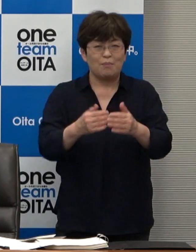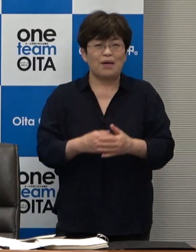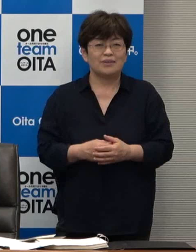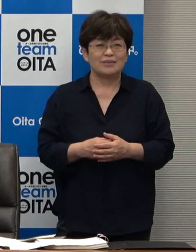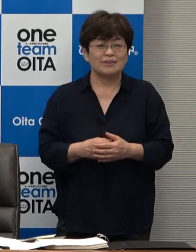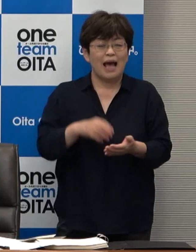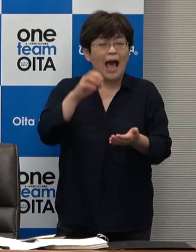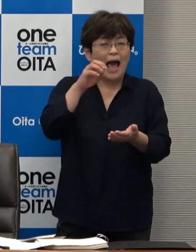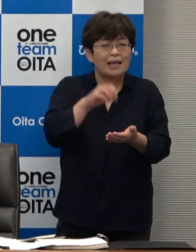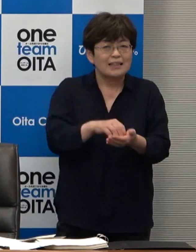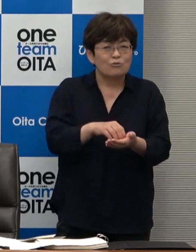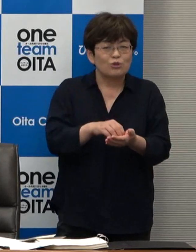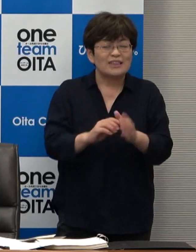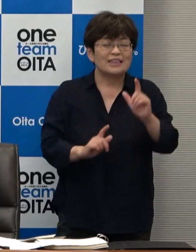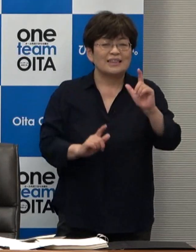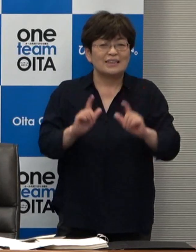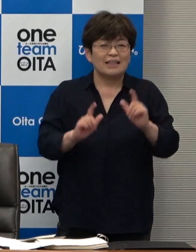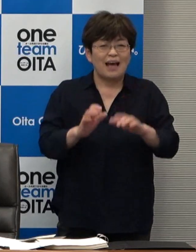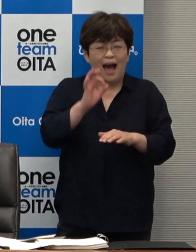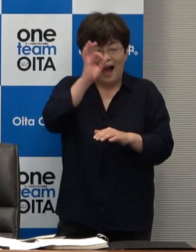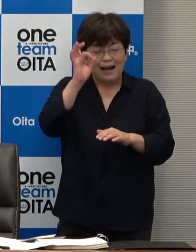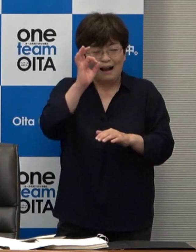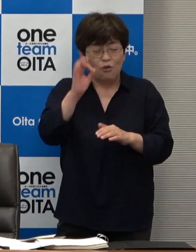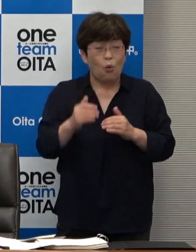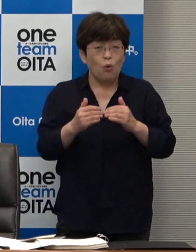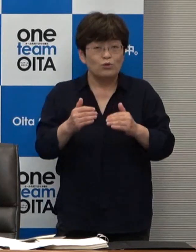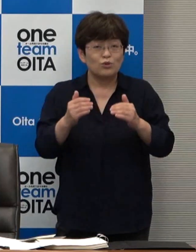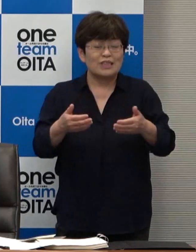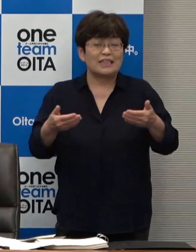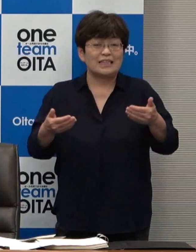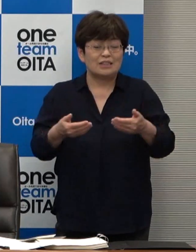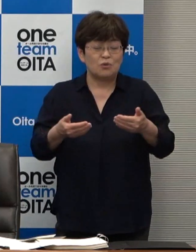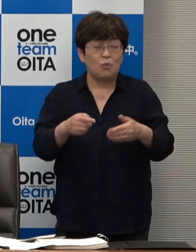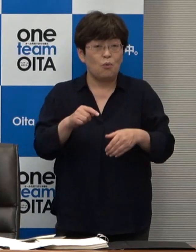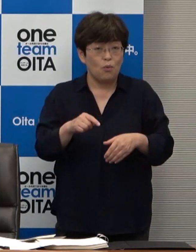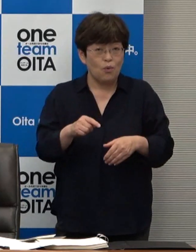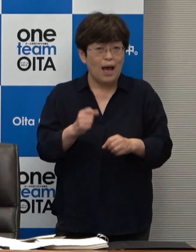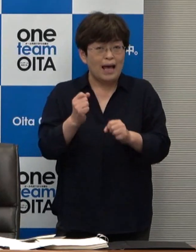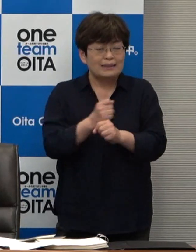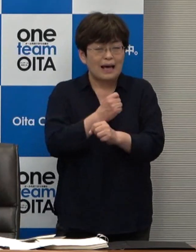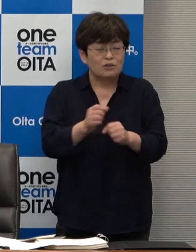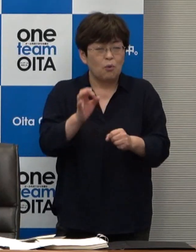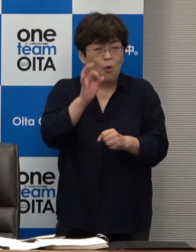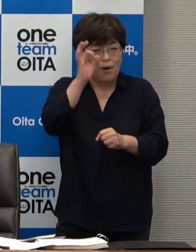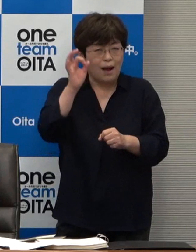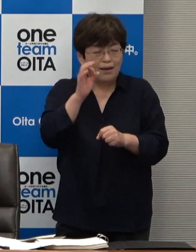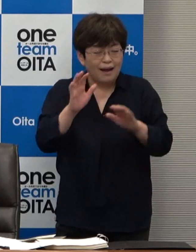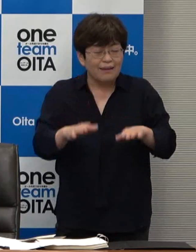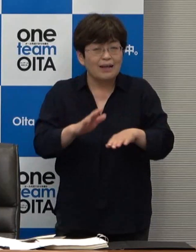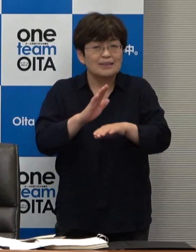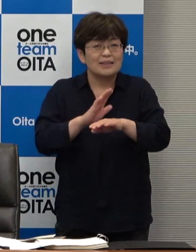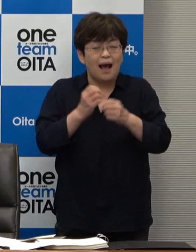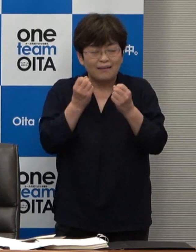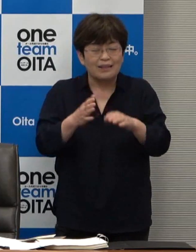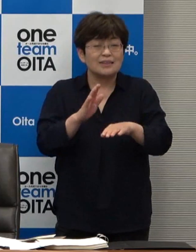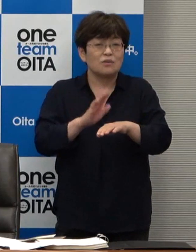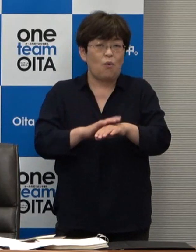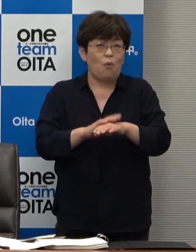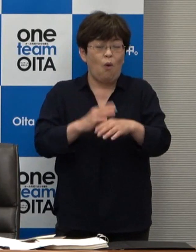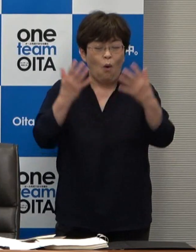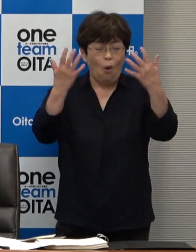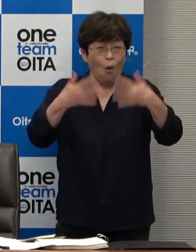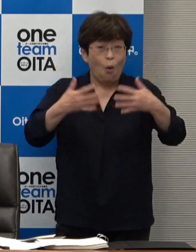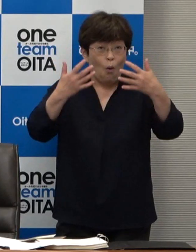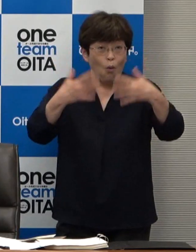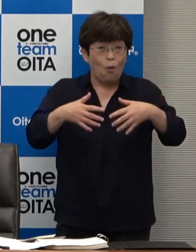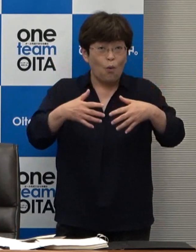着地型観光推進事業では、産業観光の新たなツールとして工場夜景ク